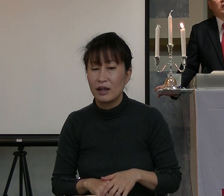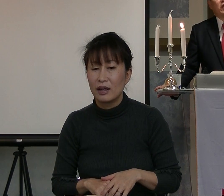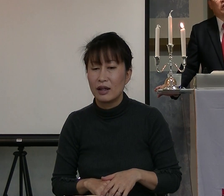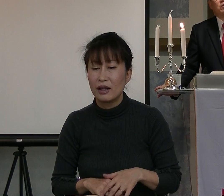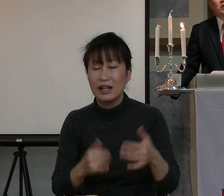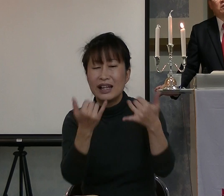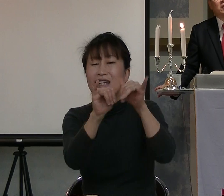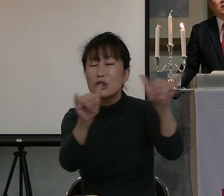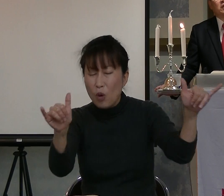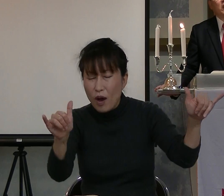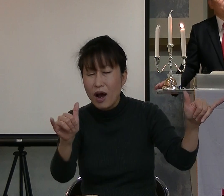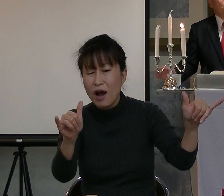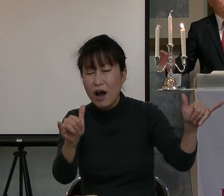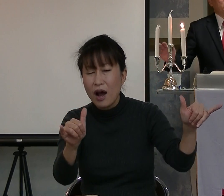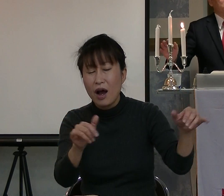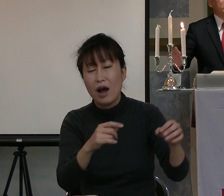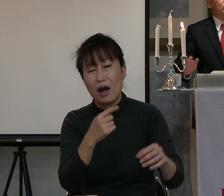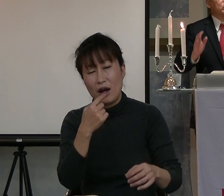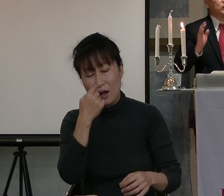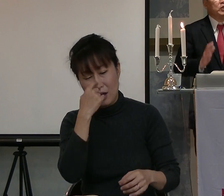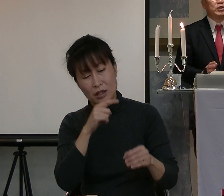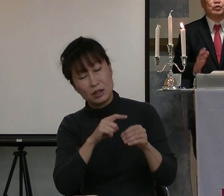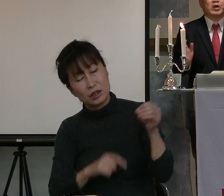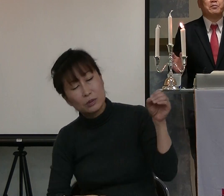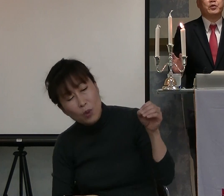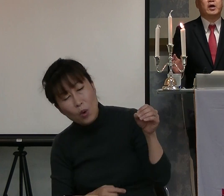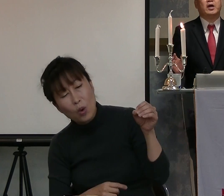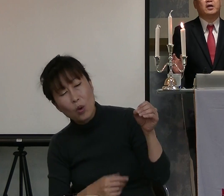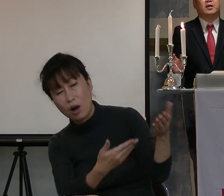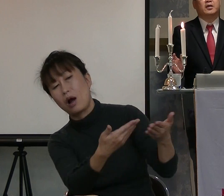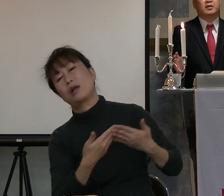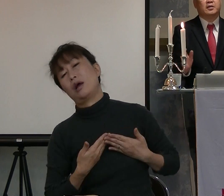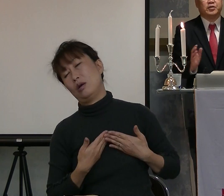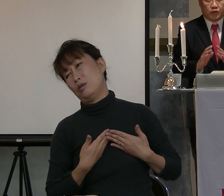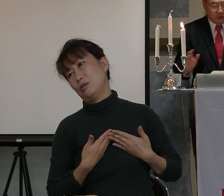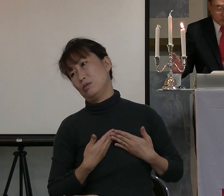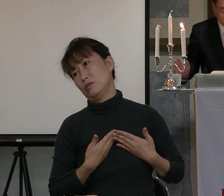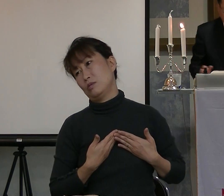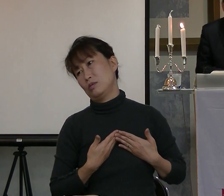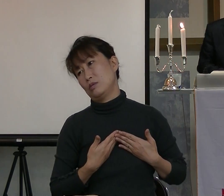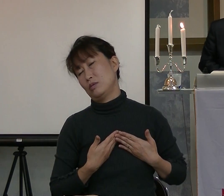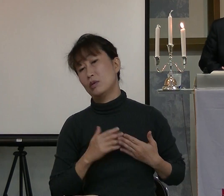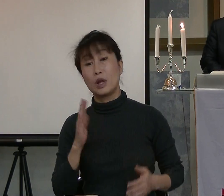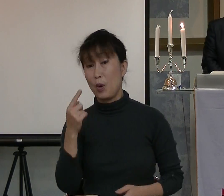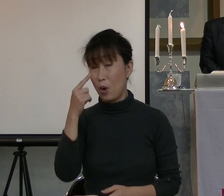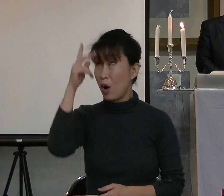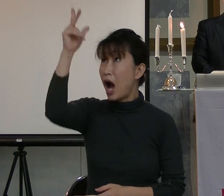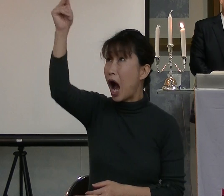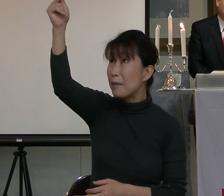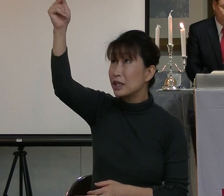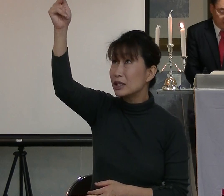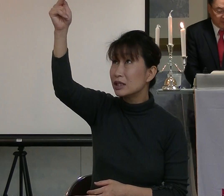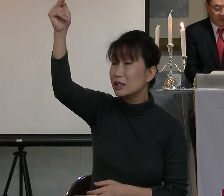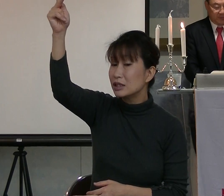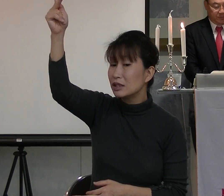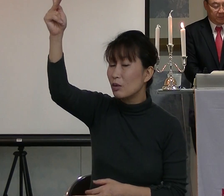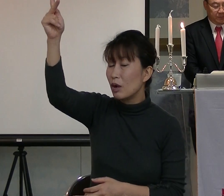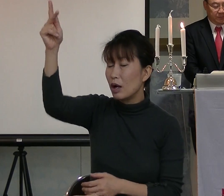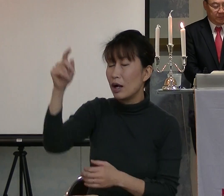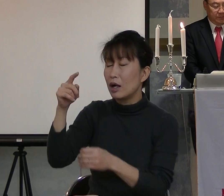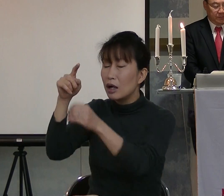秩父を与えるかもしれません。でも我々の信じる神は秩父を与えない方であります